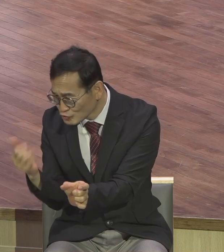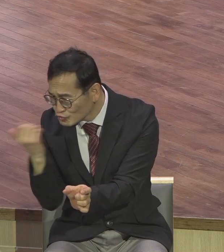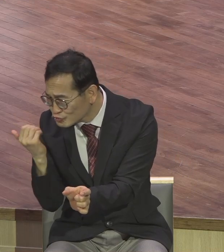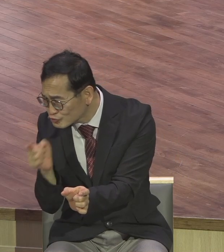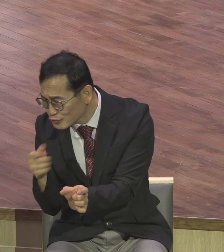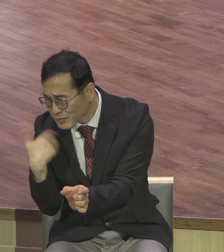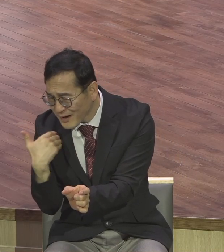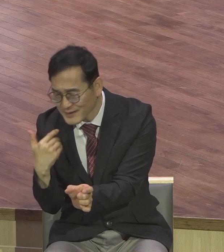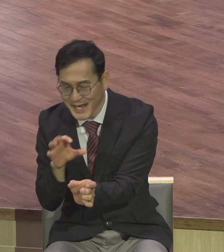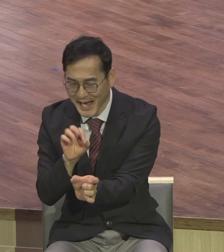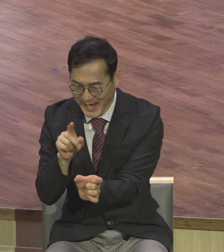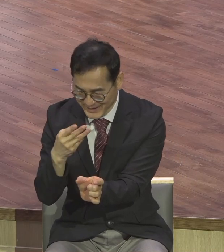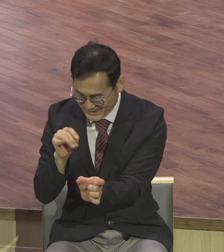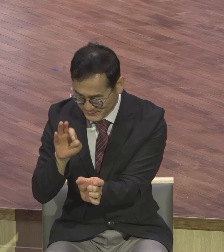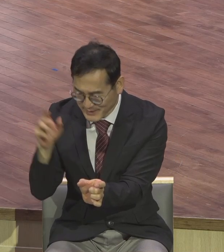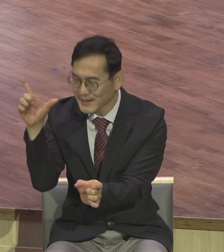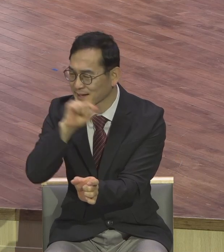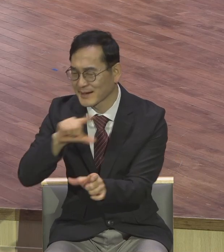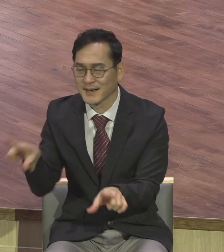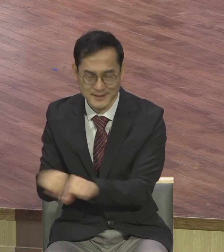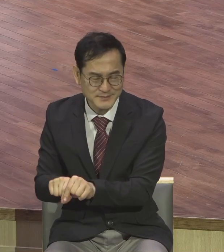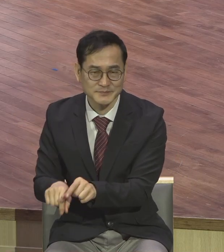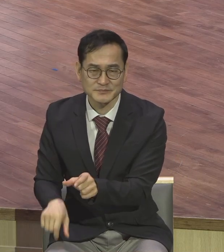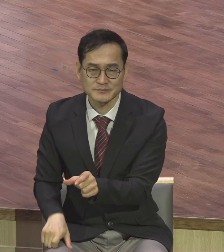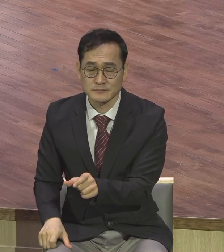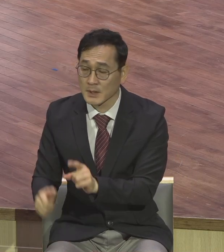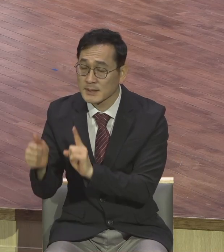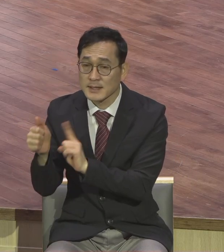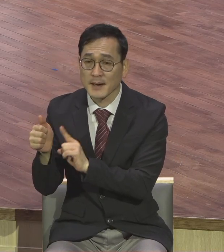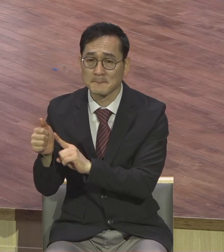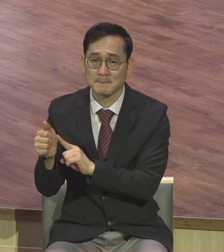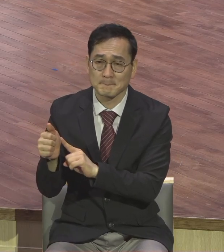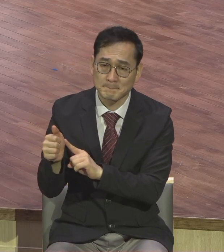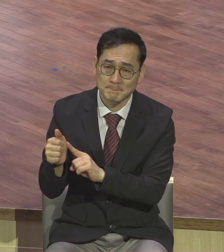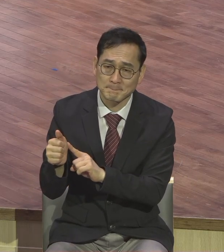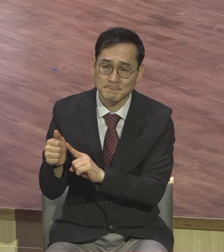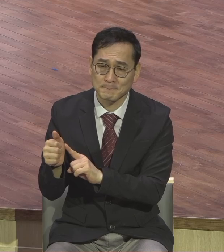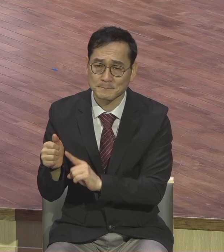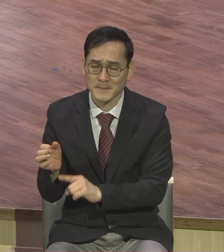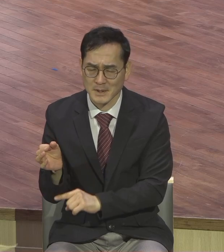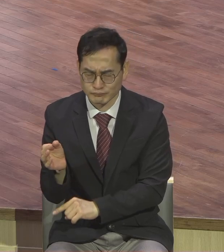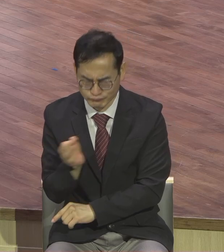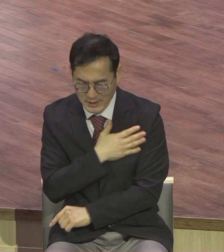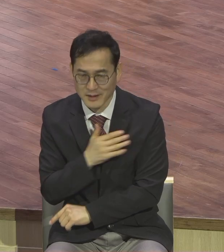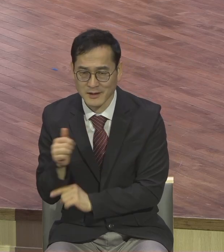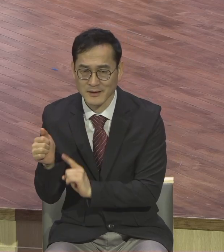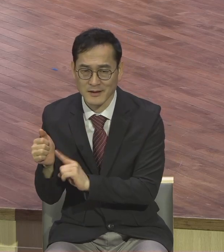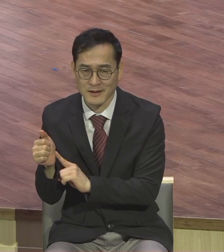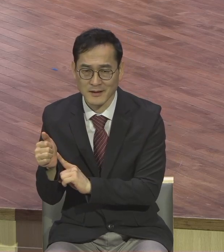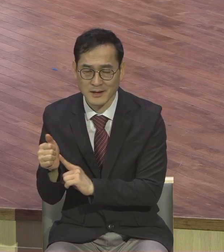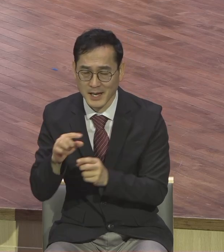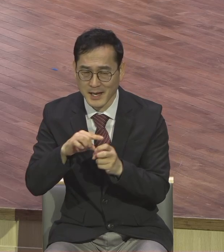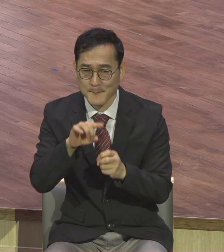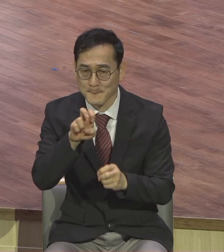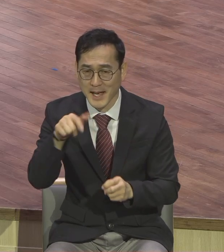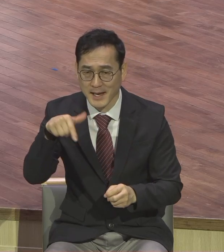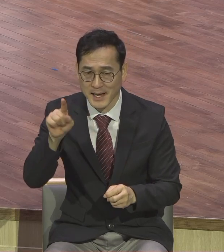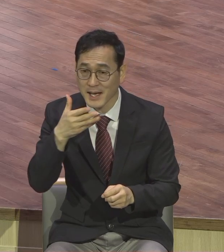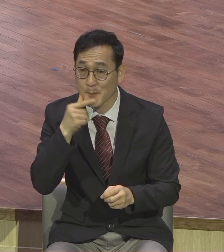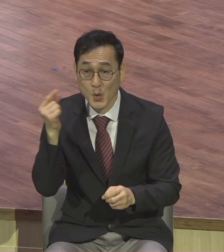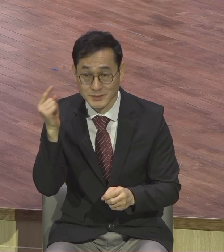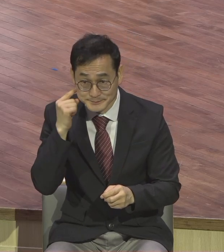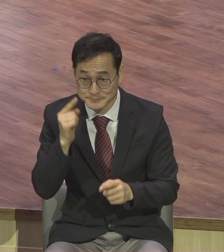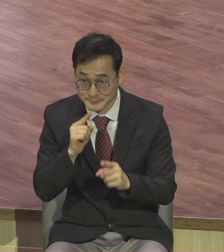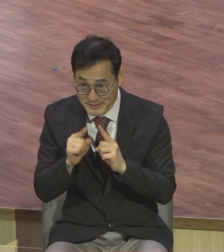이 사람은요 당시에 사회적으로 그렇게 보통 사람이 아니었어요. 마가복음 15장 43절에